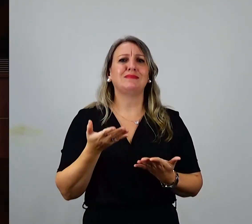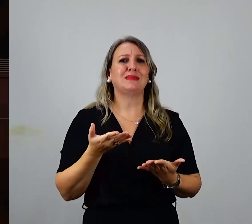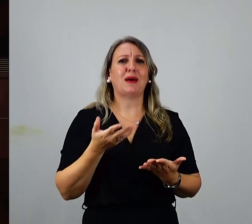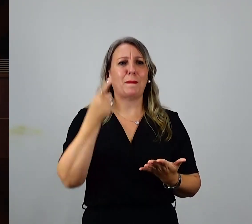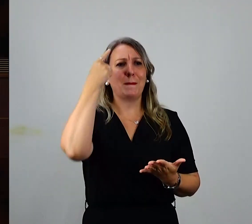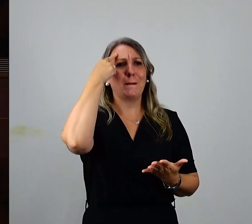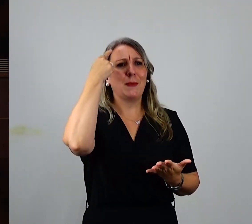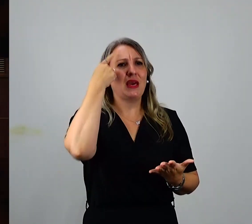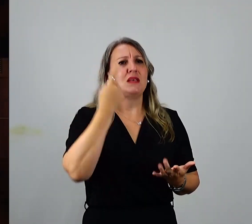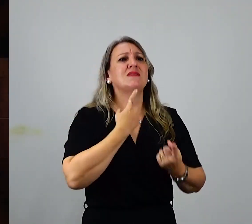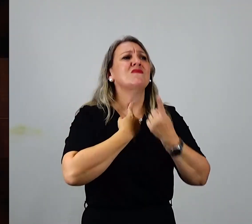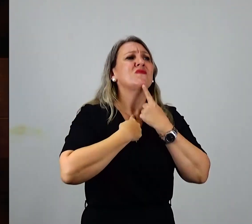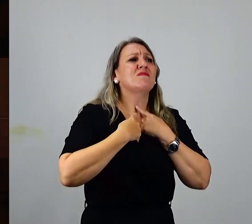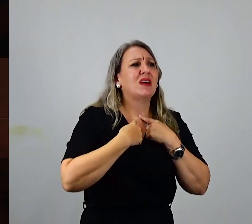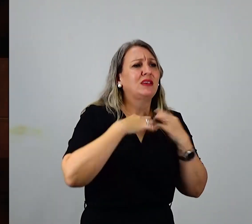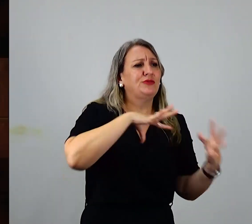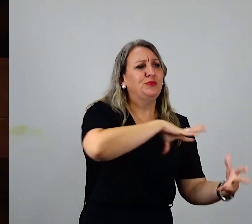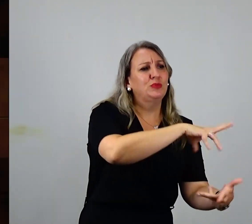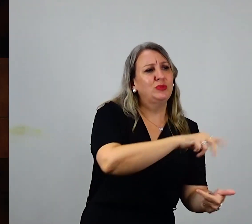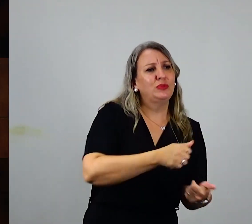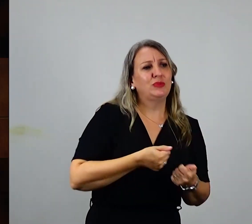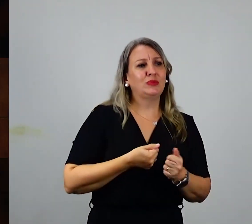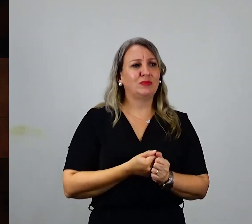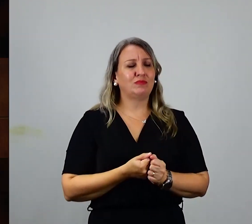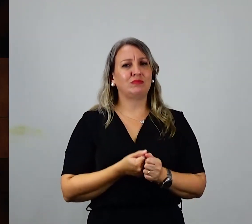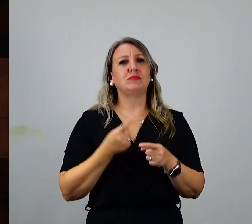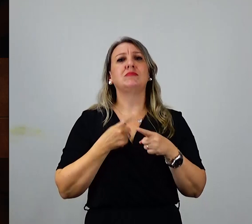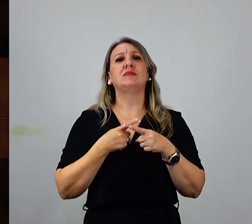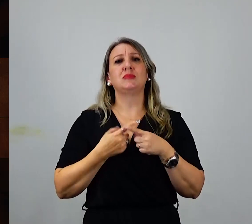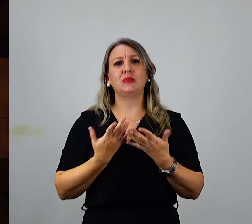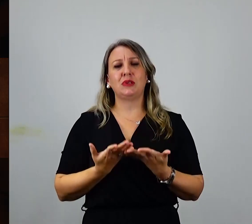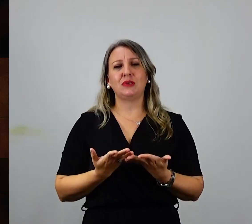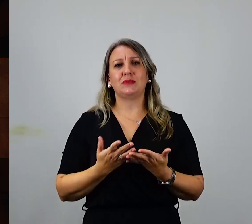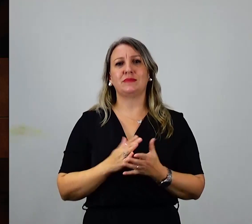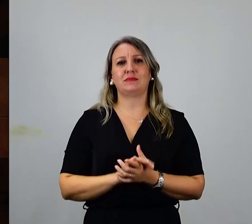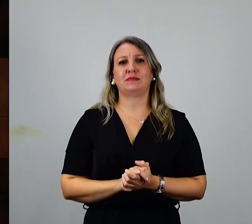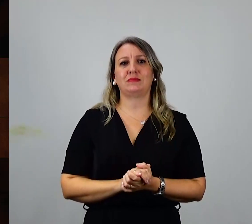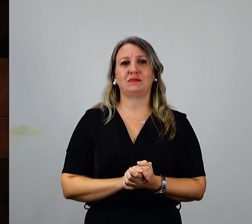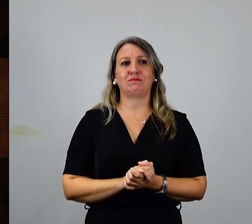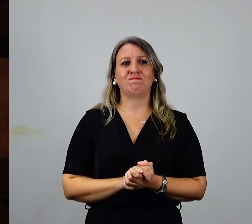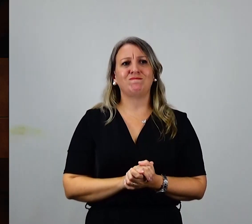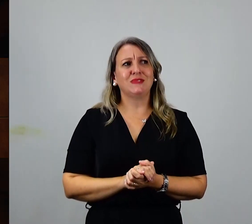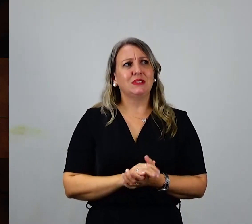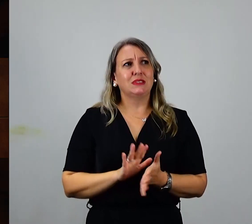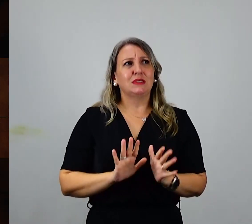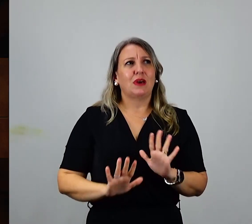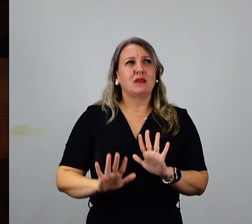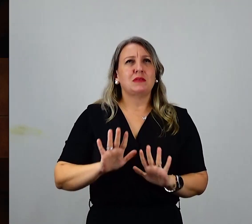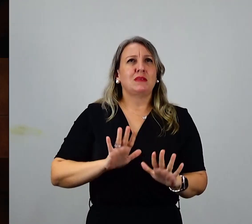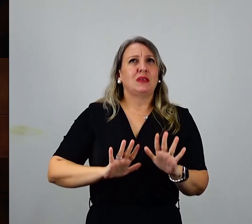Porque talvez você não esteja muito seguro da sua identidade.